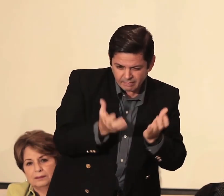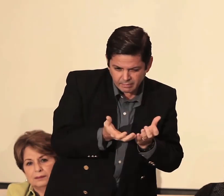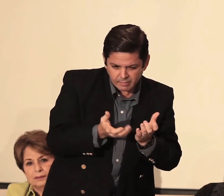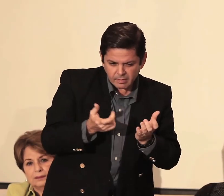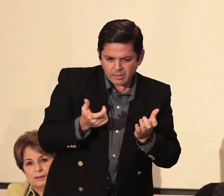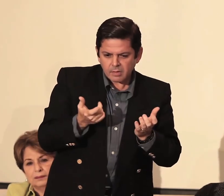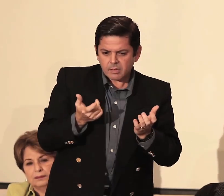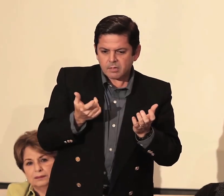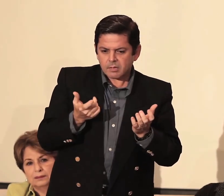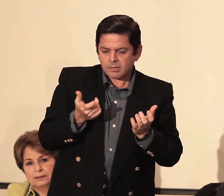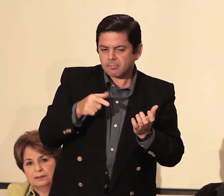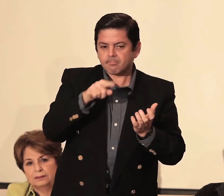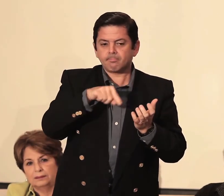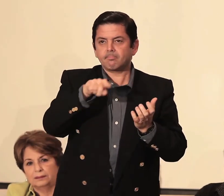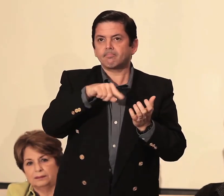Entonces,